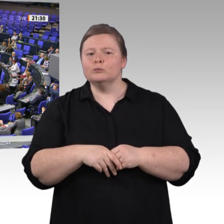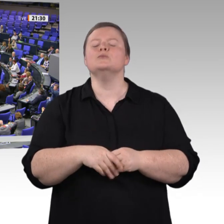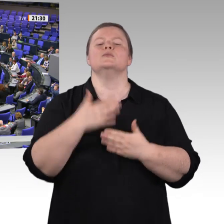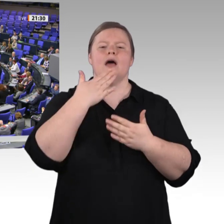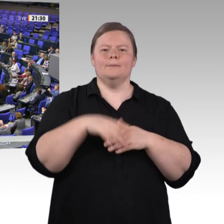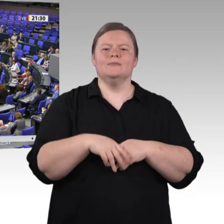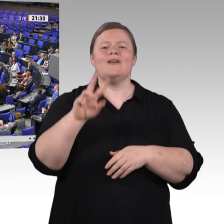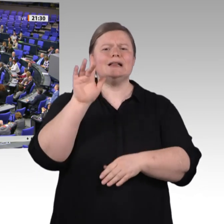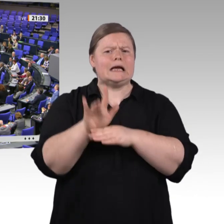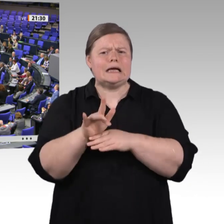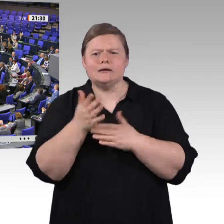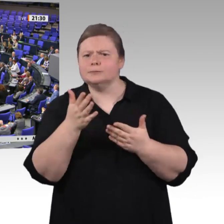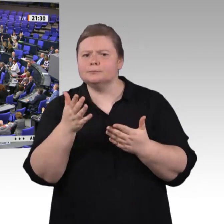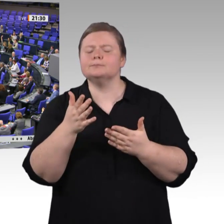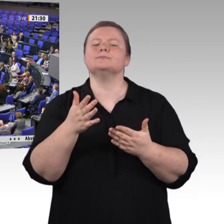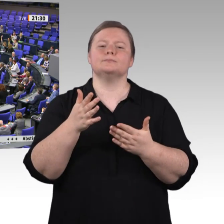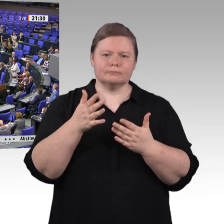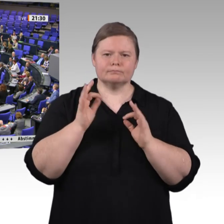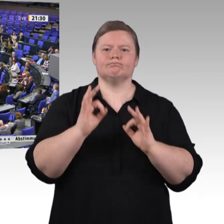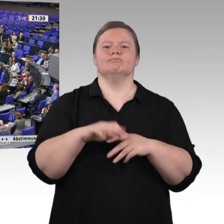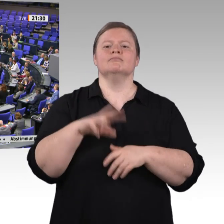Wer enthält sich?